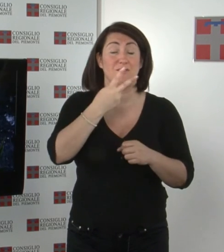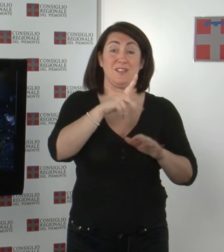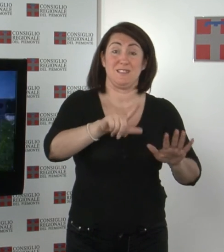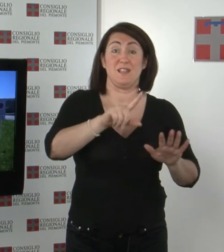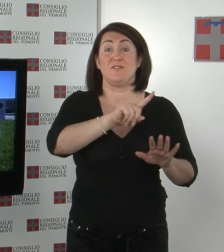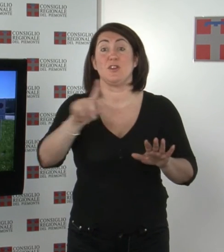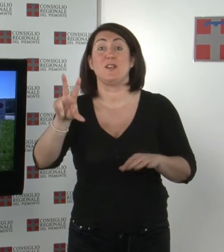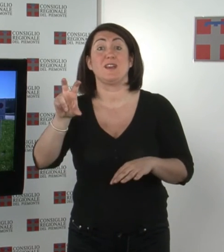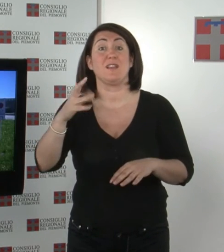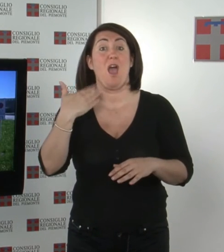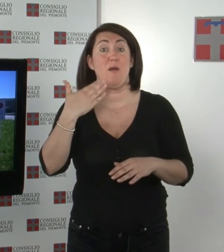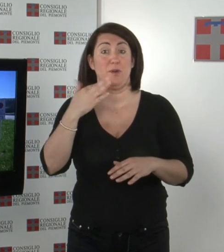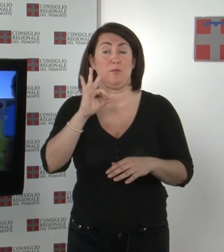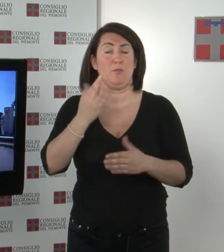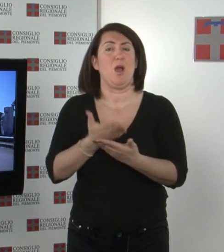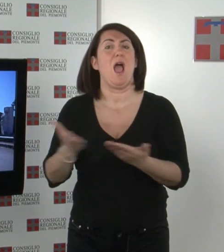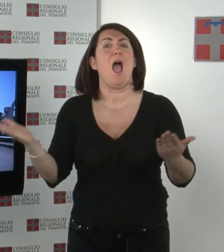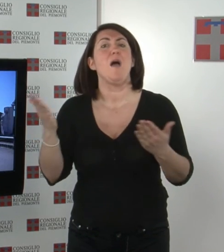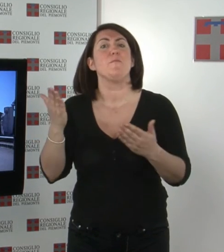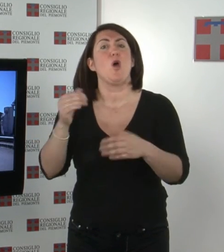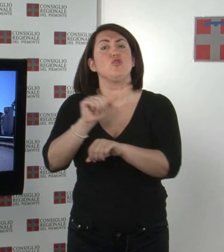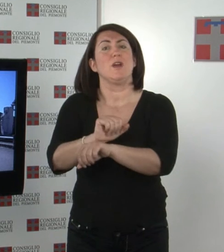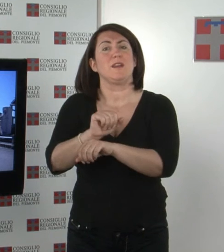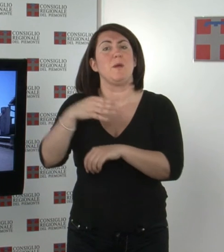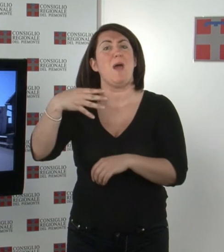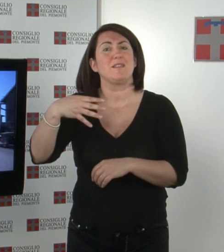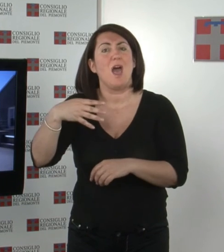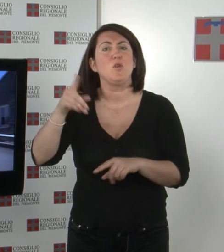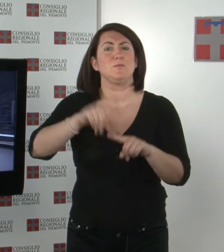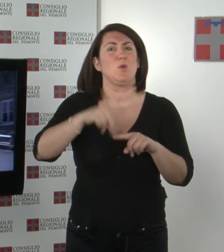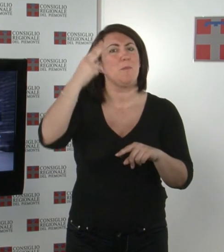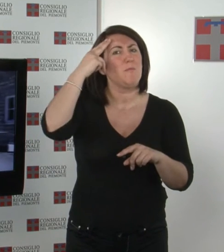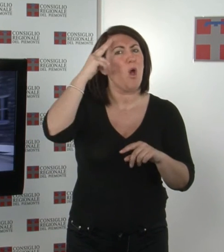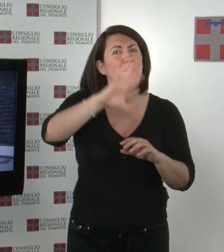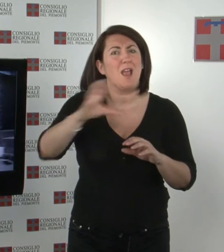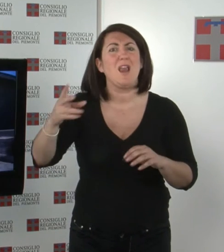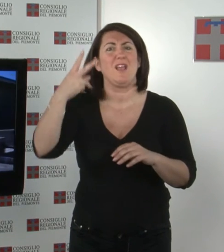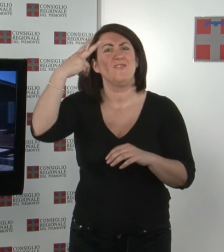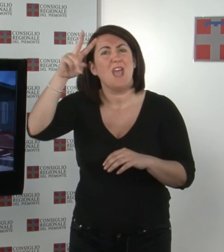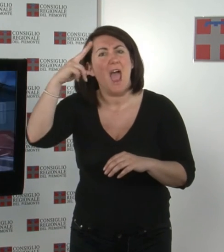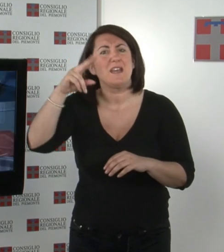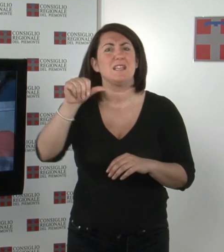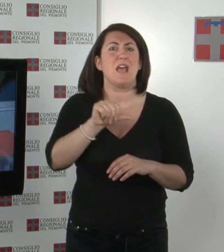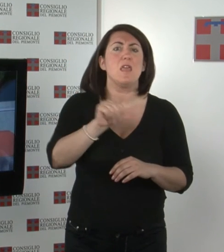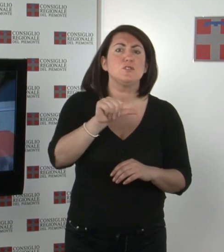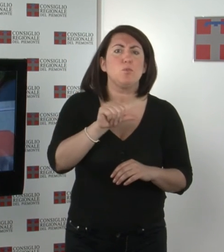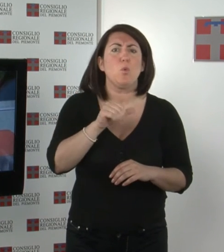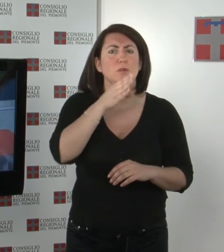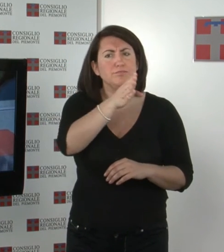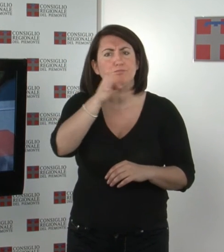campo di concentramento di Mauthausen, il memoriale di Gusen e le città di Vienna e Salisburgo. I giovani sono i vincitori del progetto